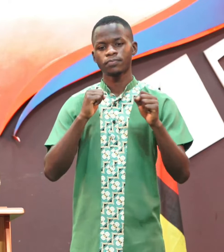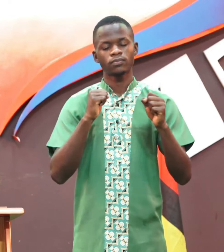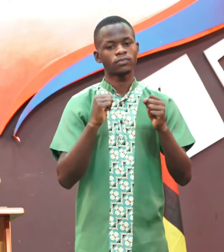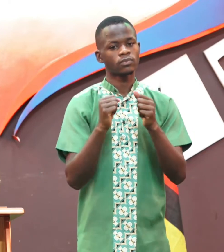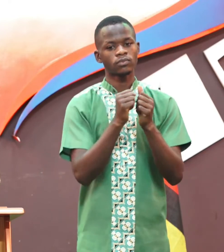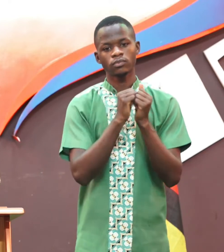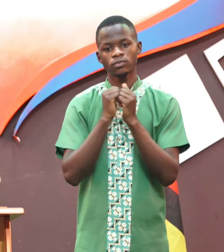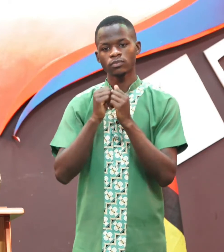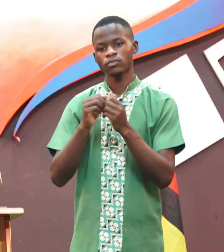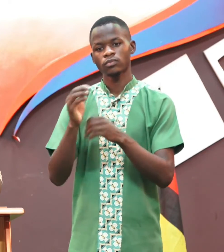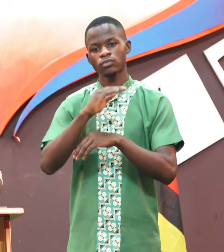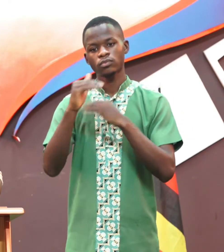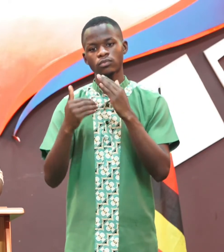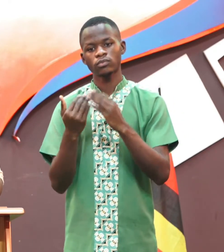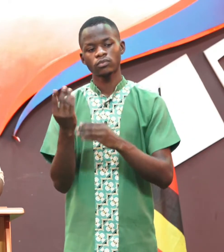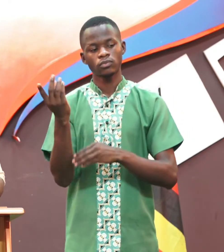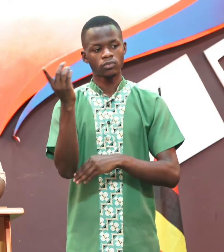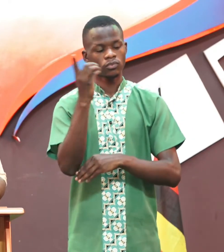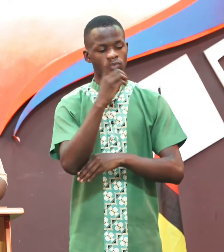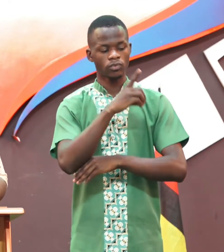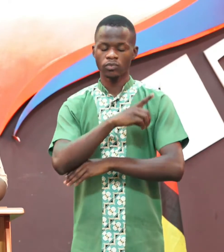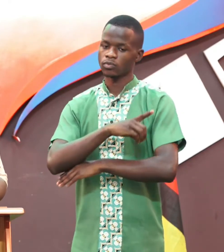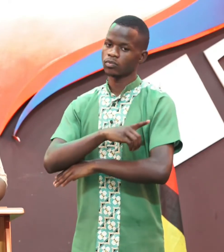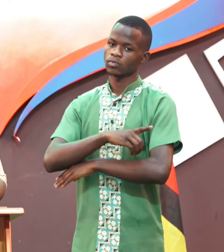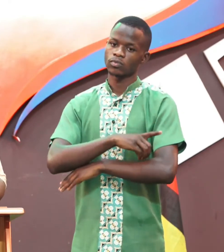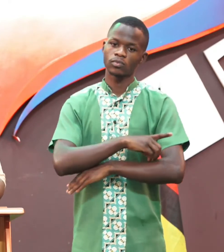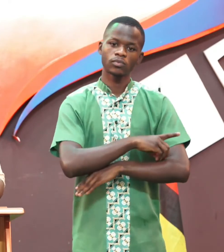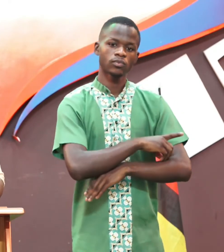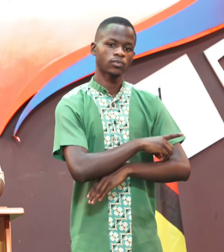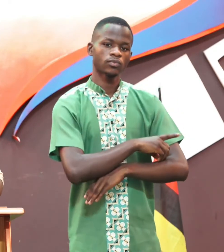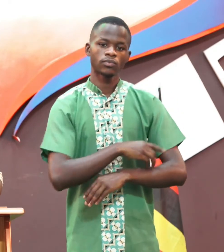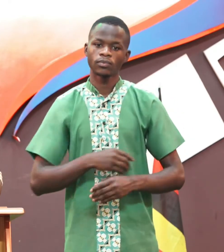Twanunuliwa ennaku zonna.